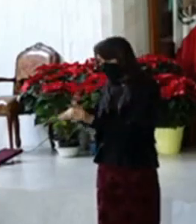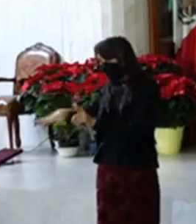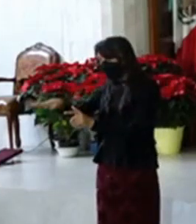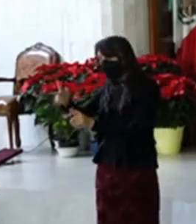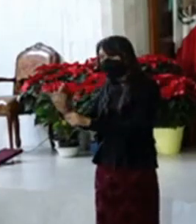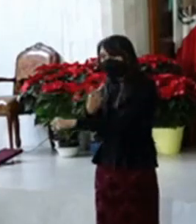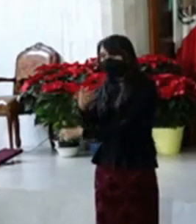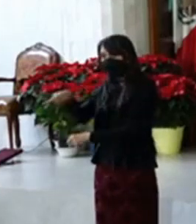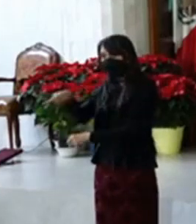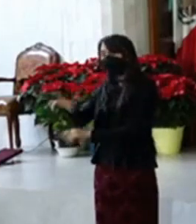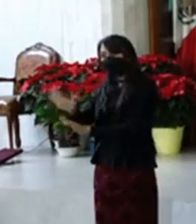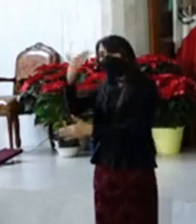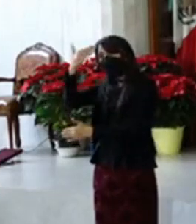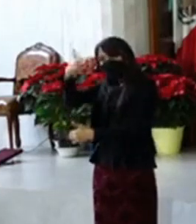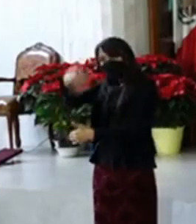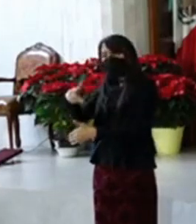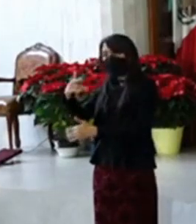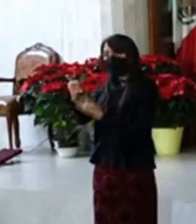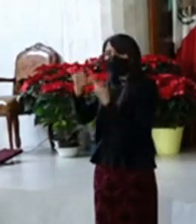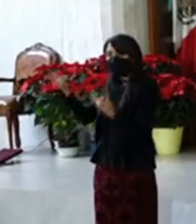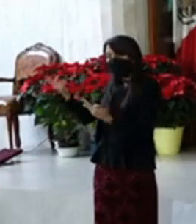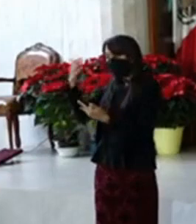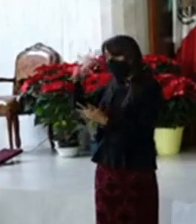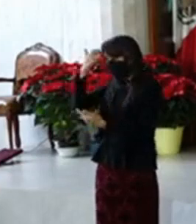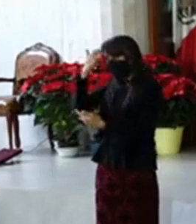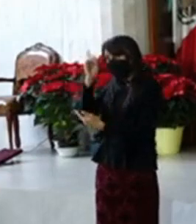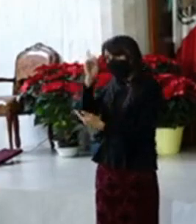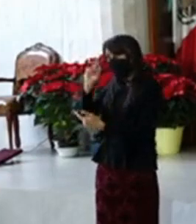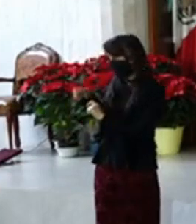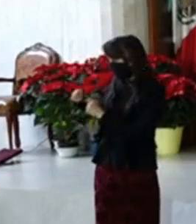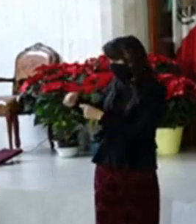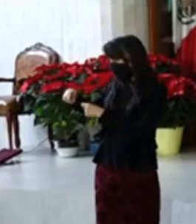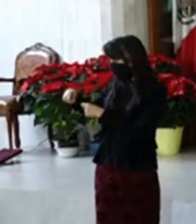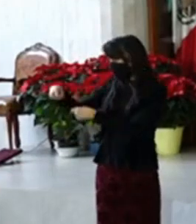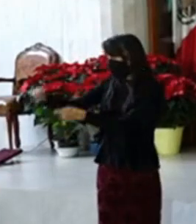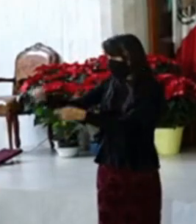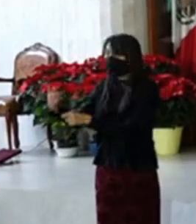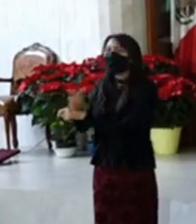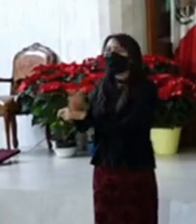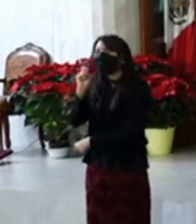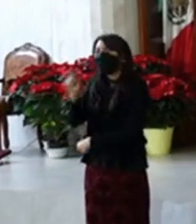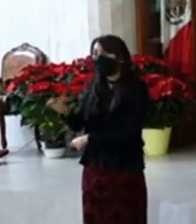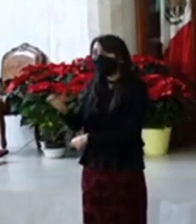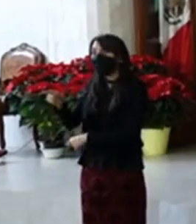que el Evangelio de Cristo representa para toda la humanidad.